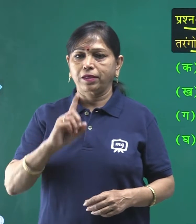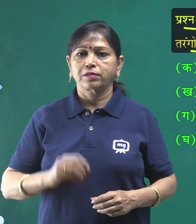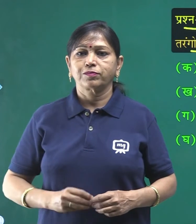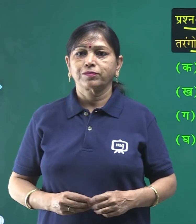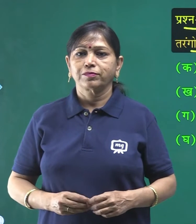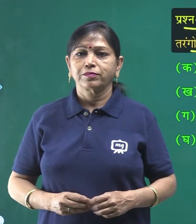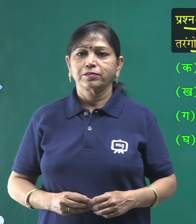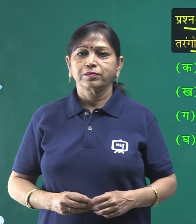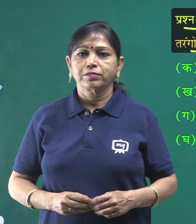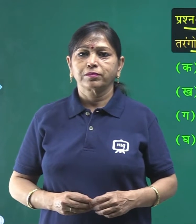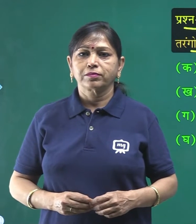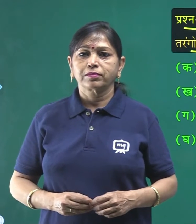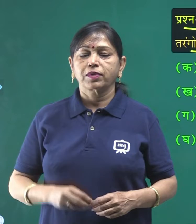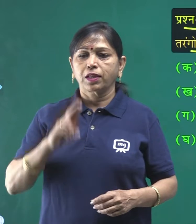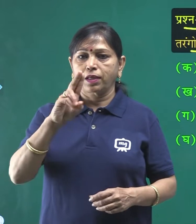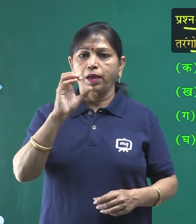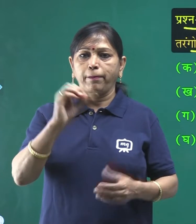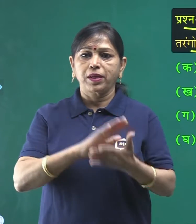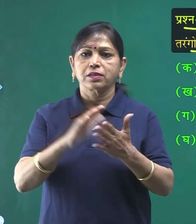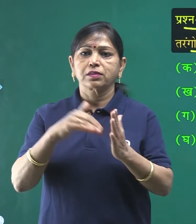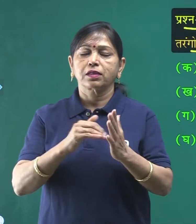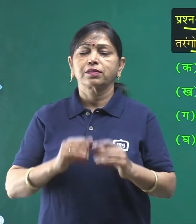1 20 हर्ट्ज,